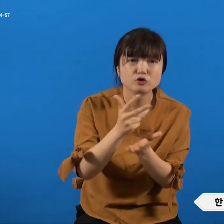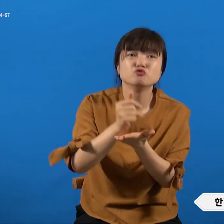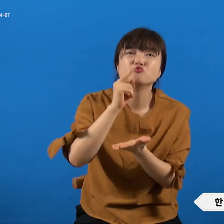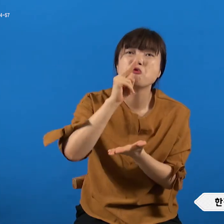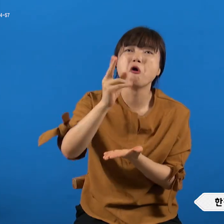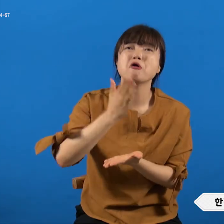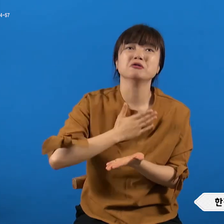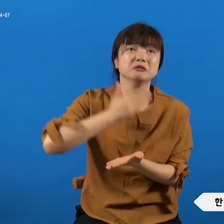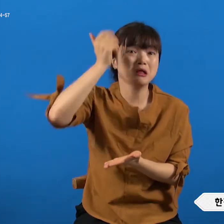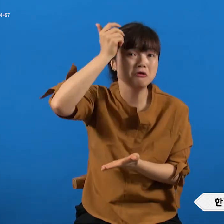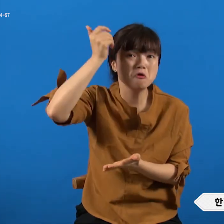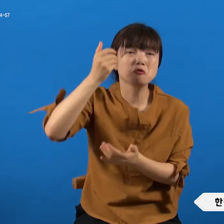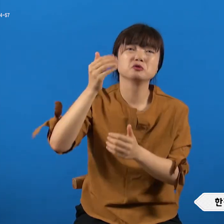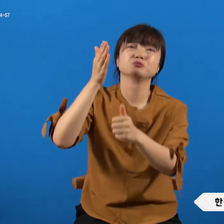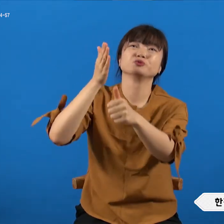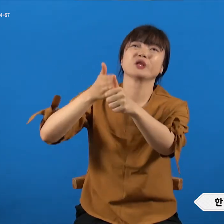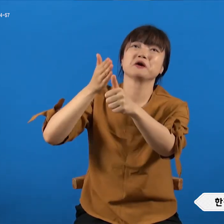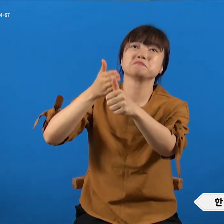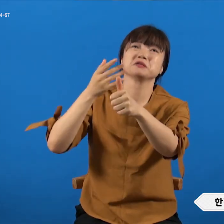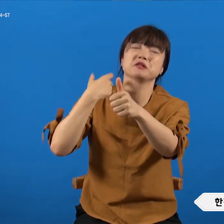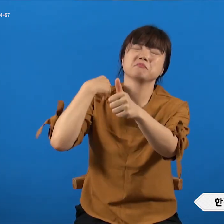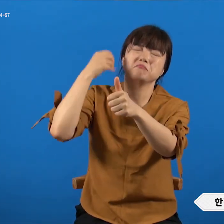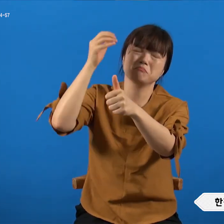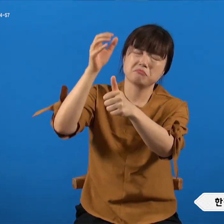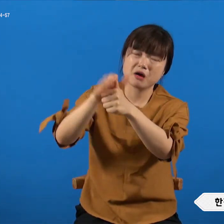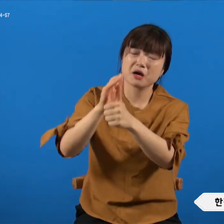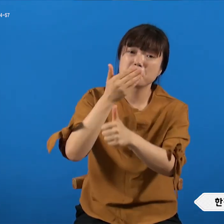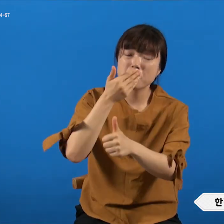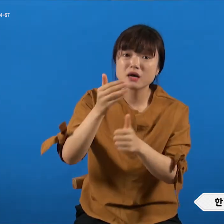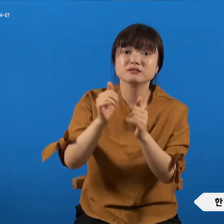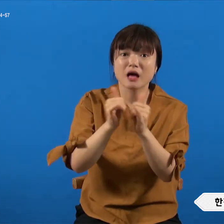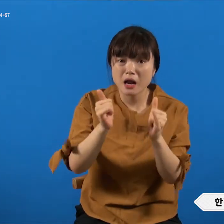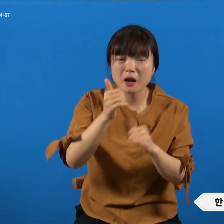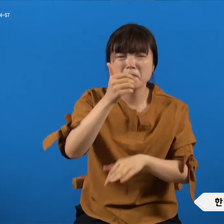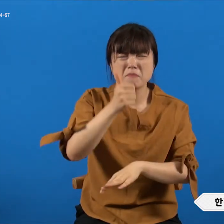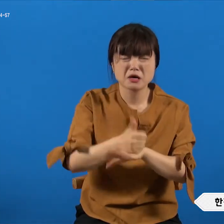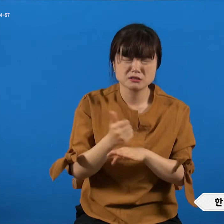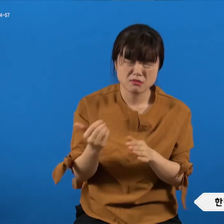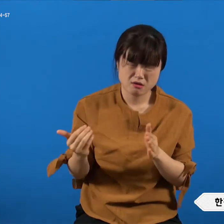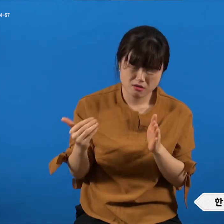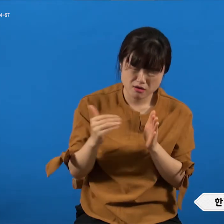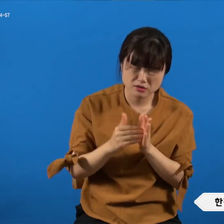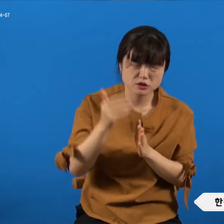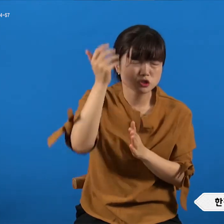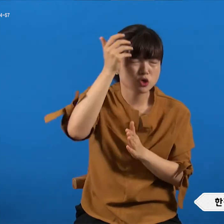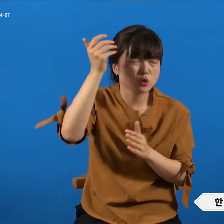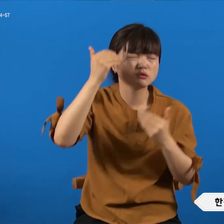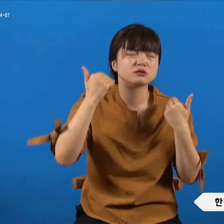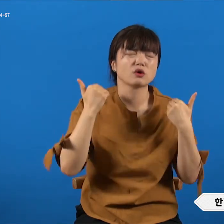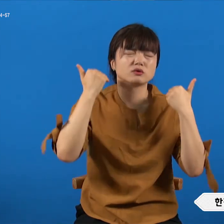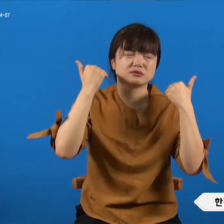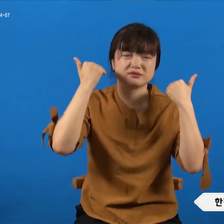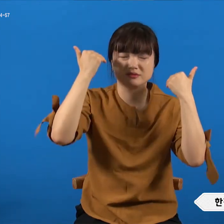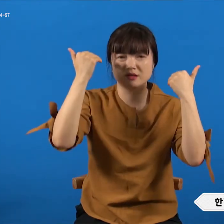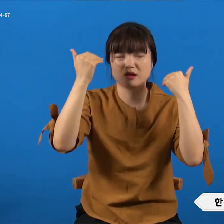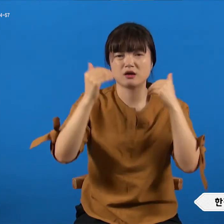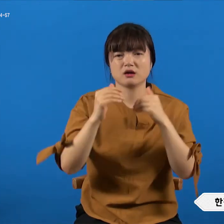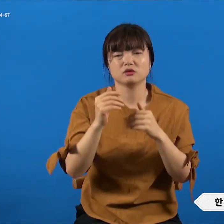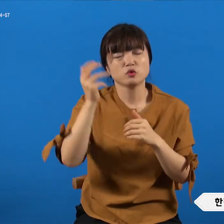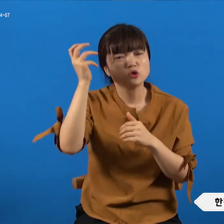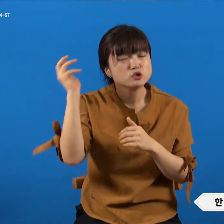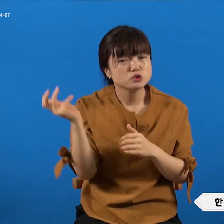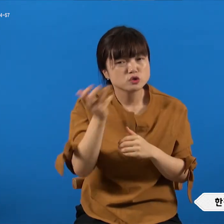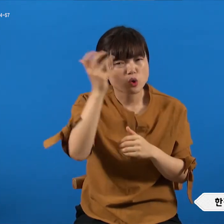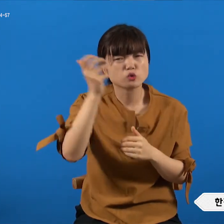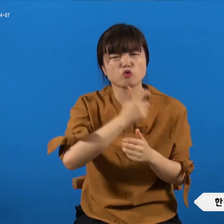주여 내 영혼을 부탁하나이다 할 수 있는 사람은 마지막 순간까지 영적으로 늘 성장했고 충만했던